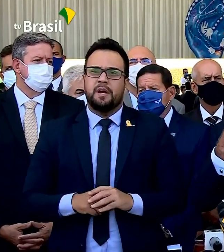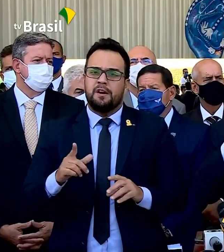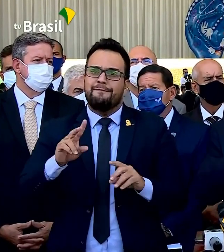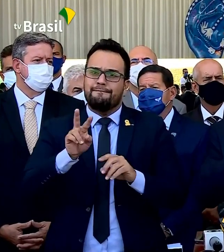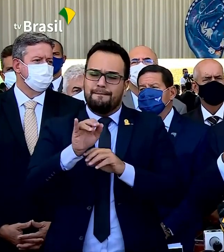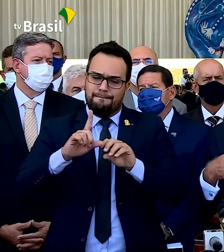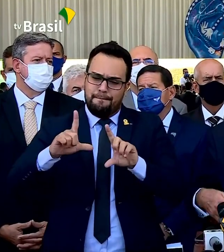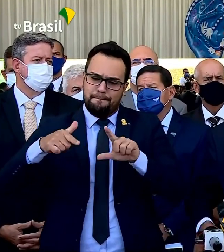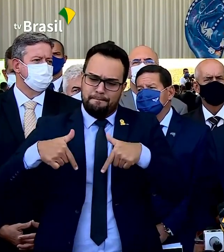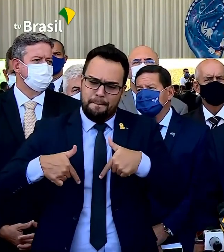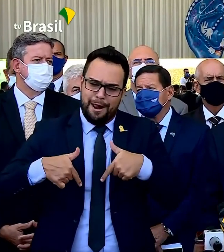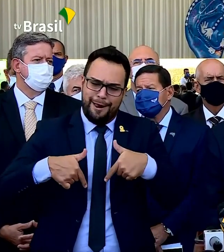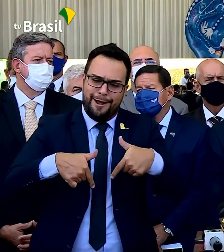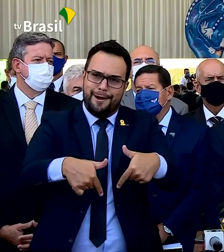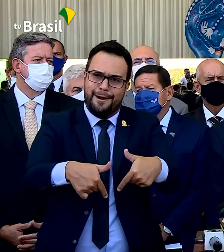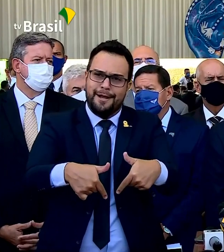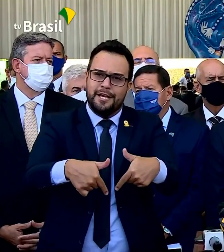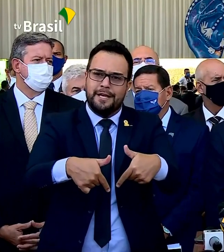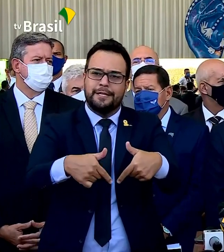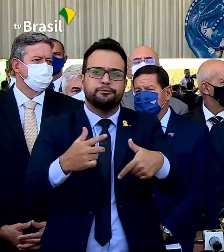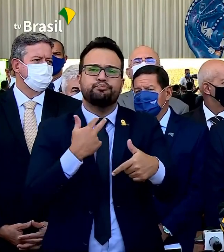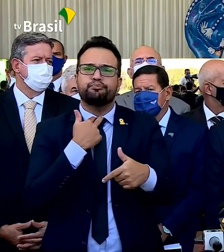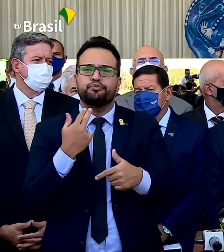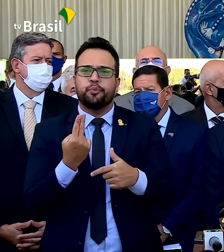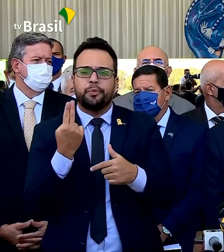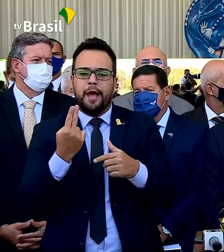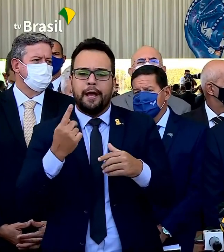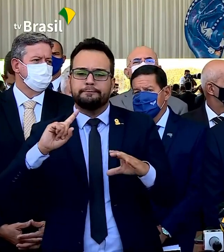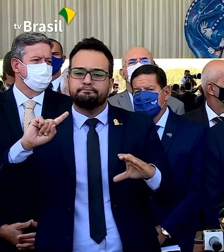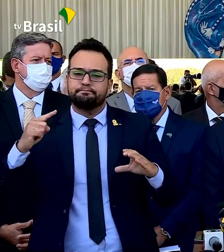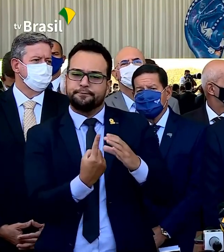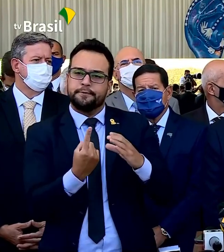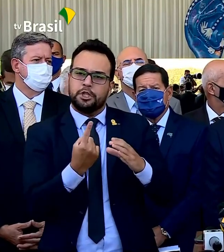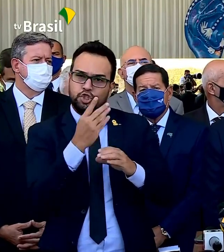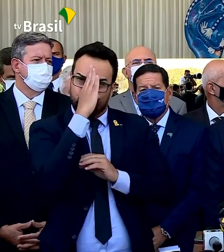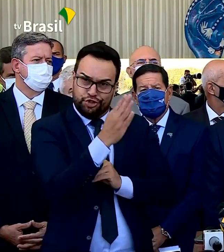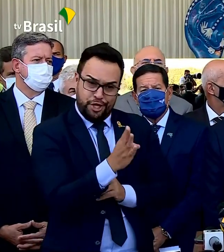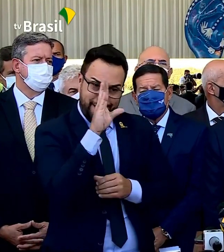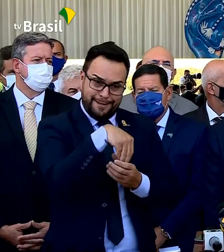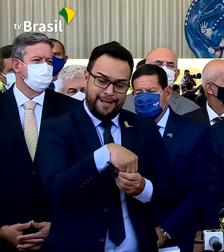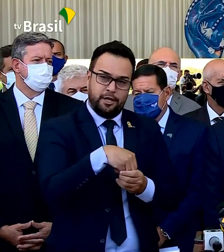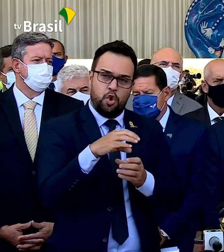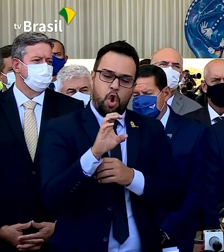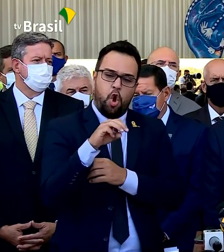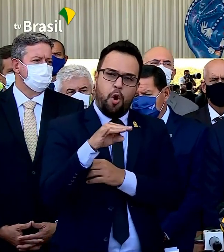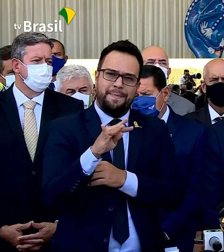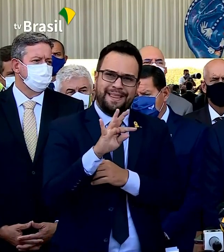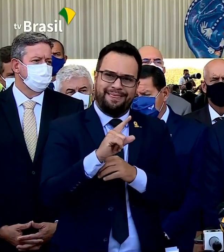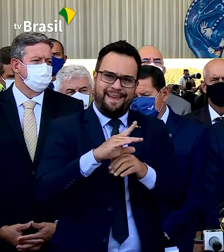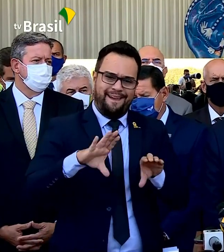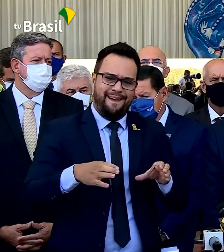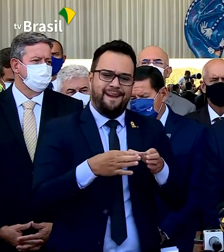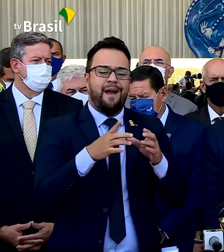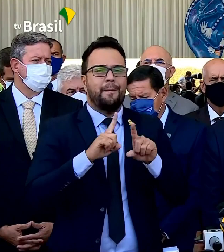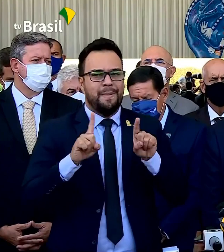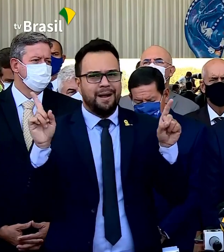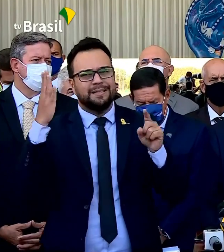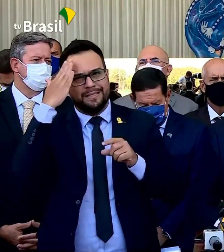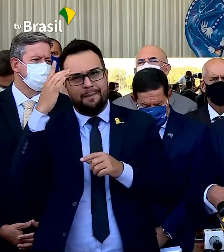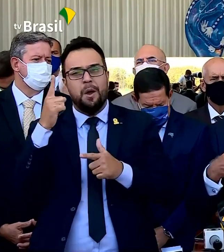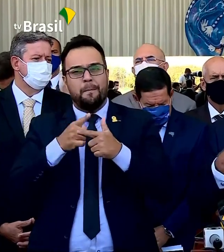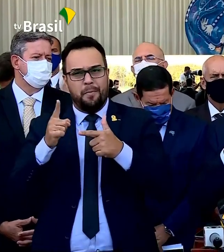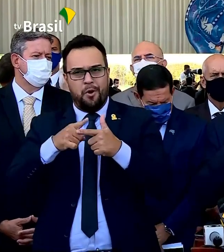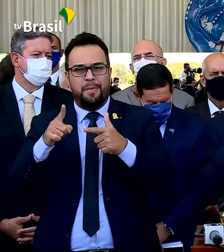praticados, ele não pode participar diretamente desse comitê. Entretanto, como esses problemas da pandemia